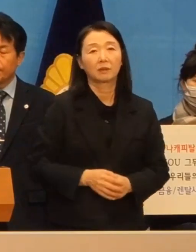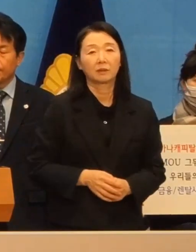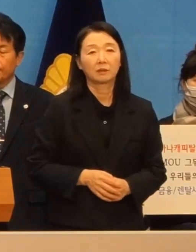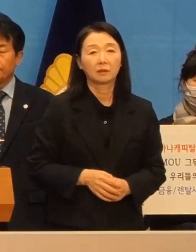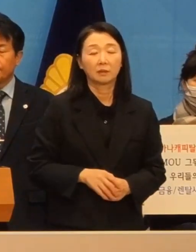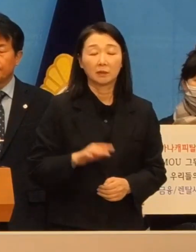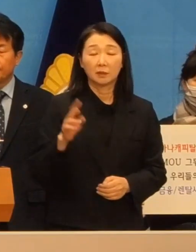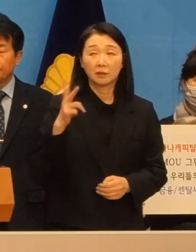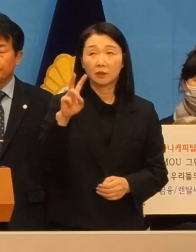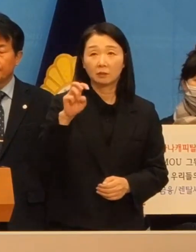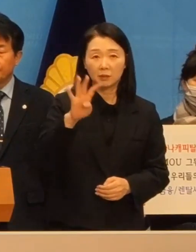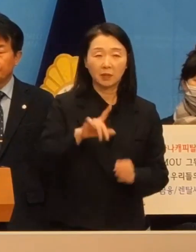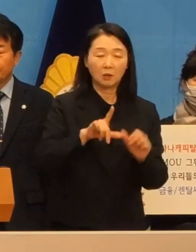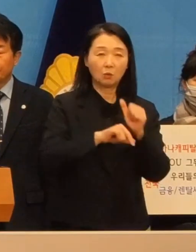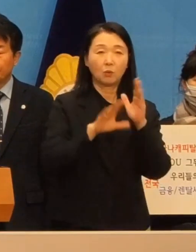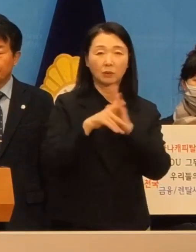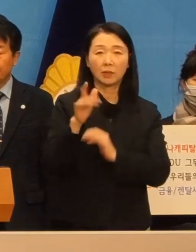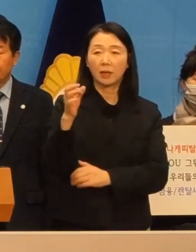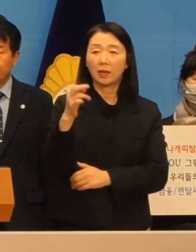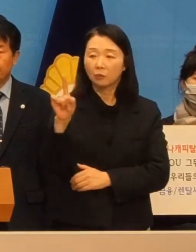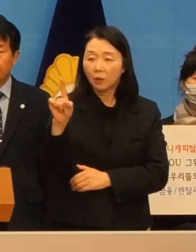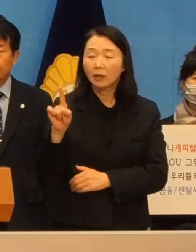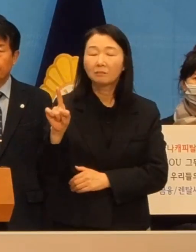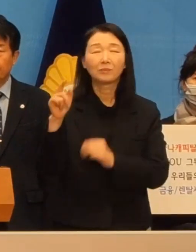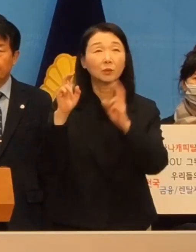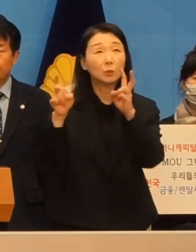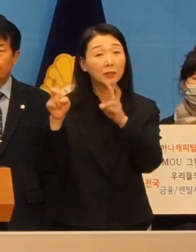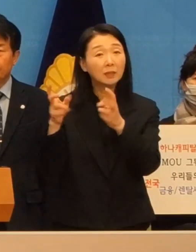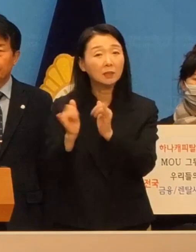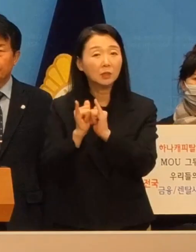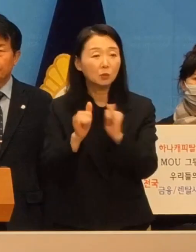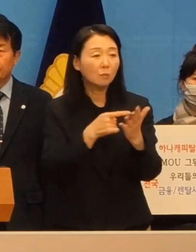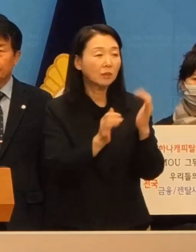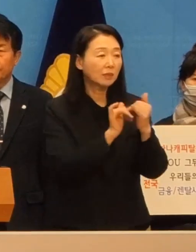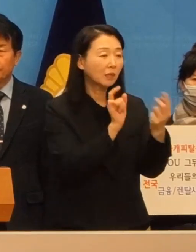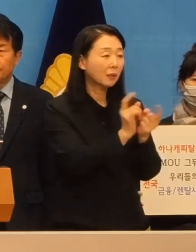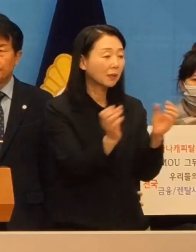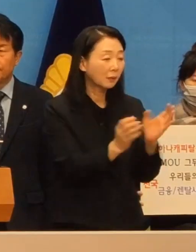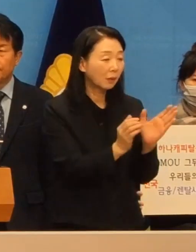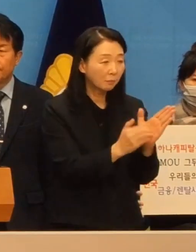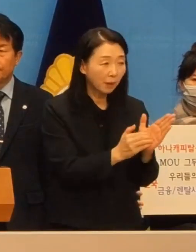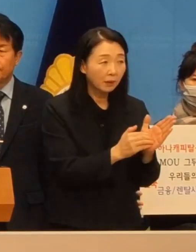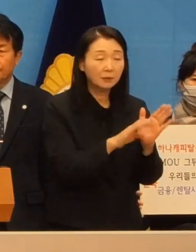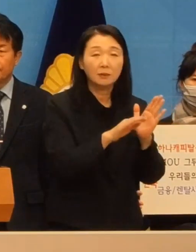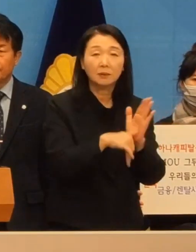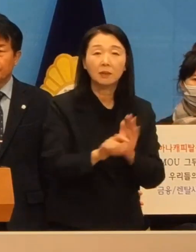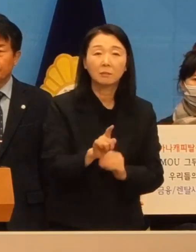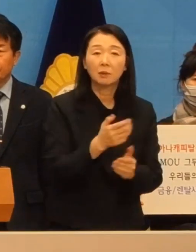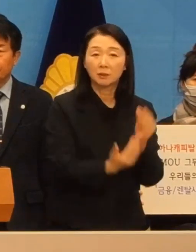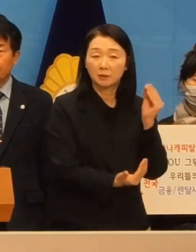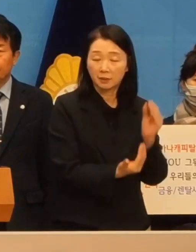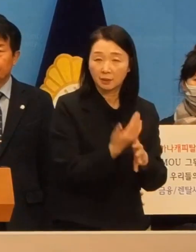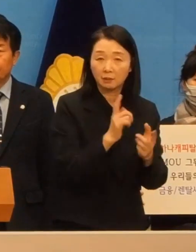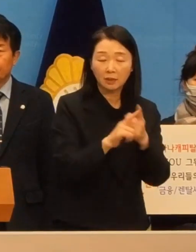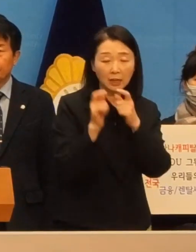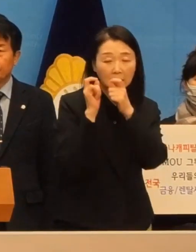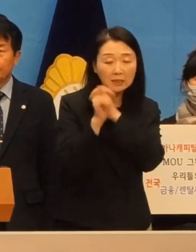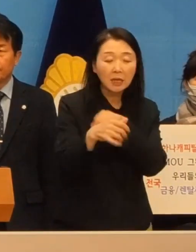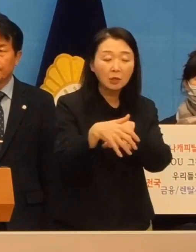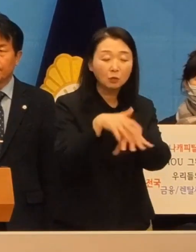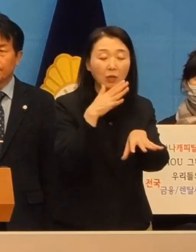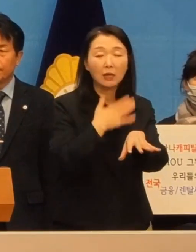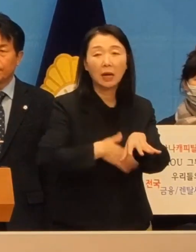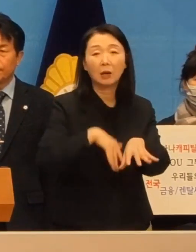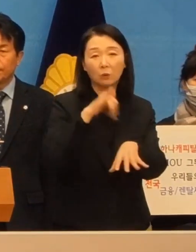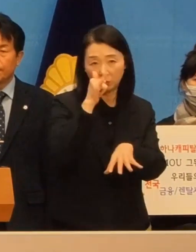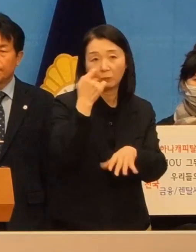24년 5월 하나캐피탈 직원들이 피해자들을 만나 이야기를 들었고 그 자리에서 이 사건이 사기 구조라는 사실이